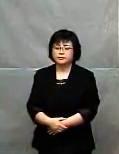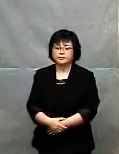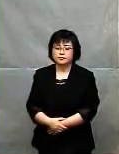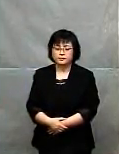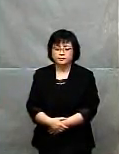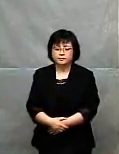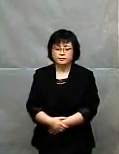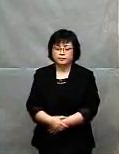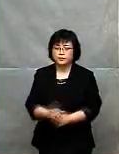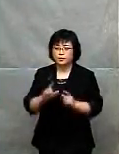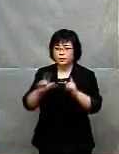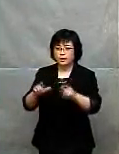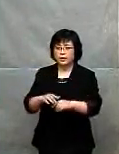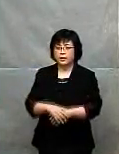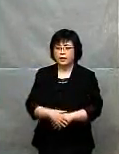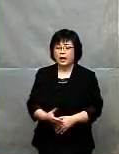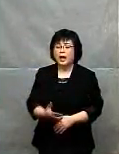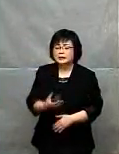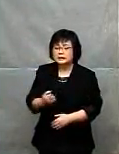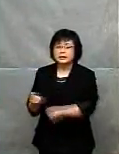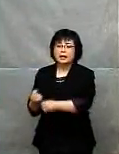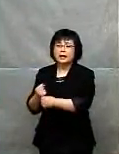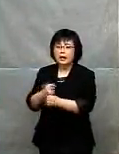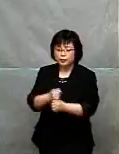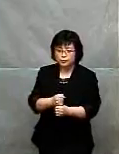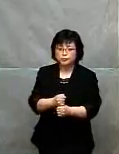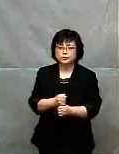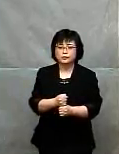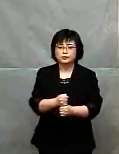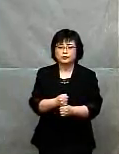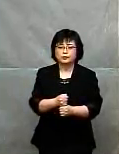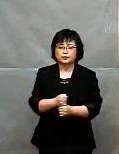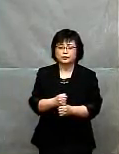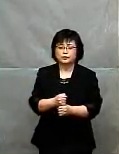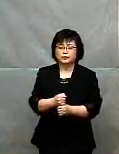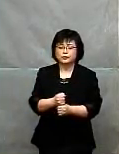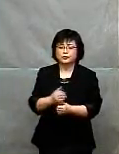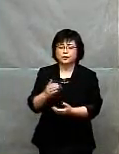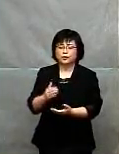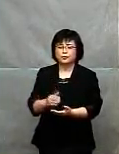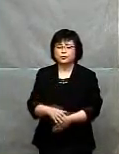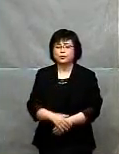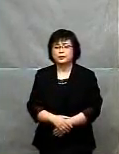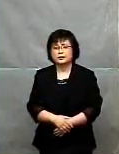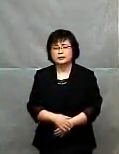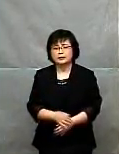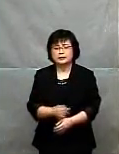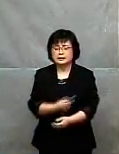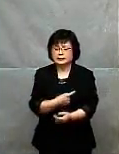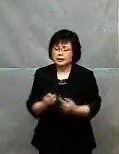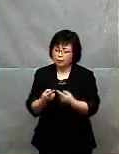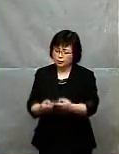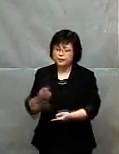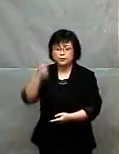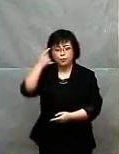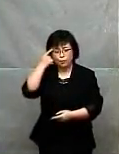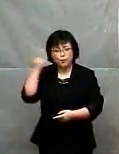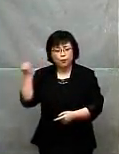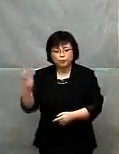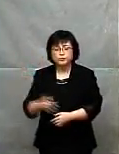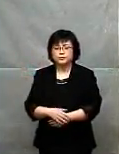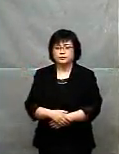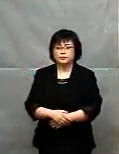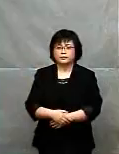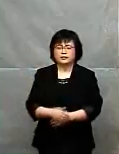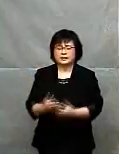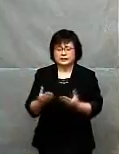はい、信頼回復ということにも力を入れられると思いますので、し